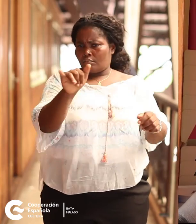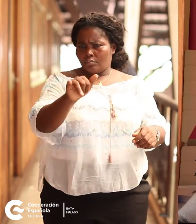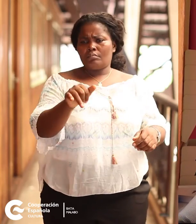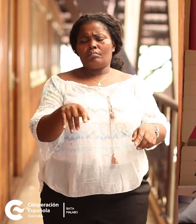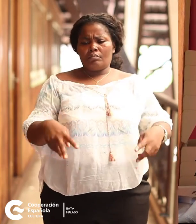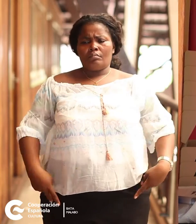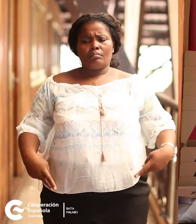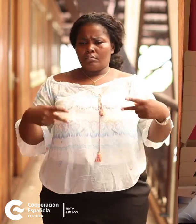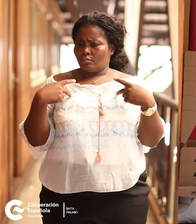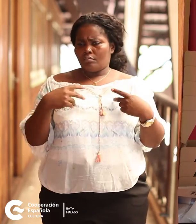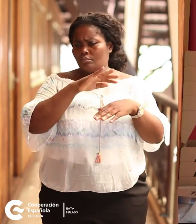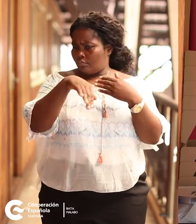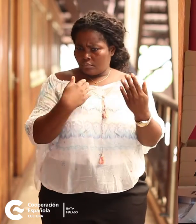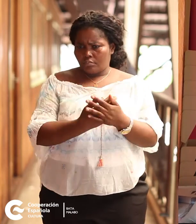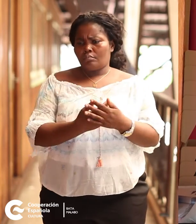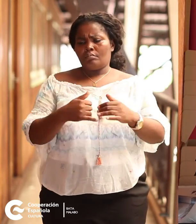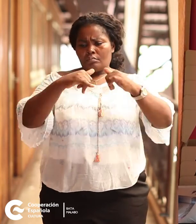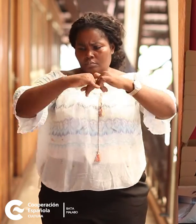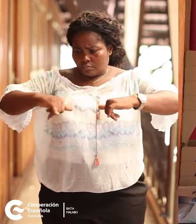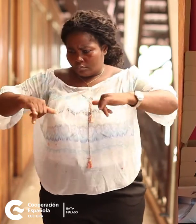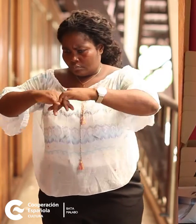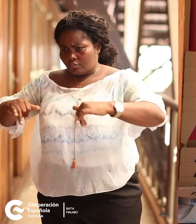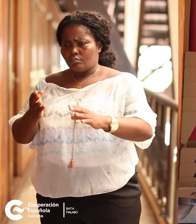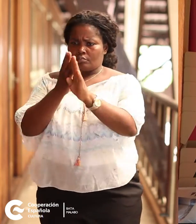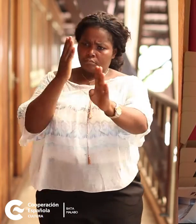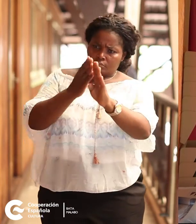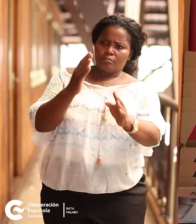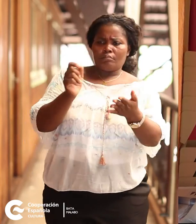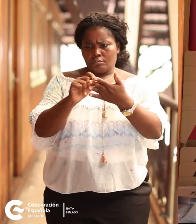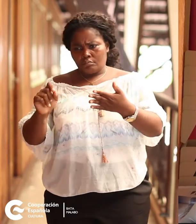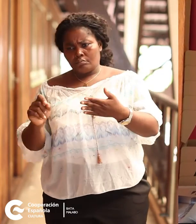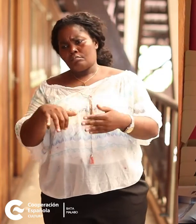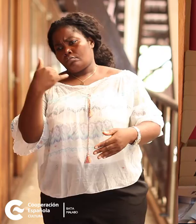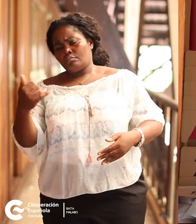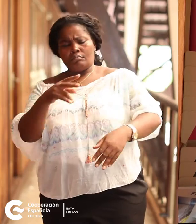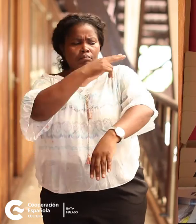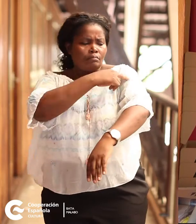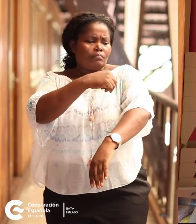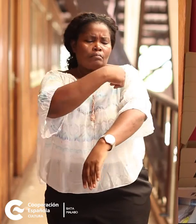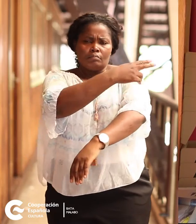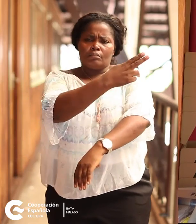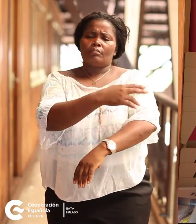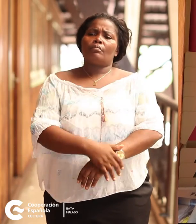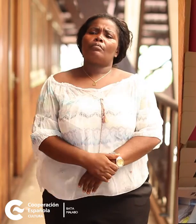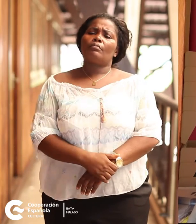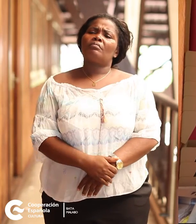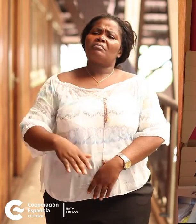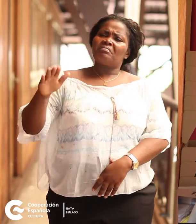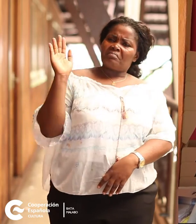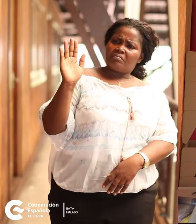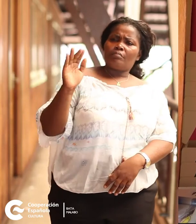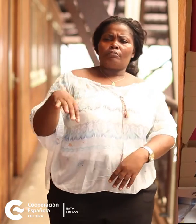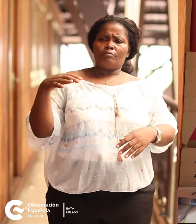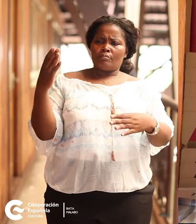convivían como iguales. Todo estaba separado, autobuses, colegio, incluso hospitales.